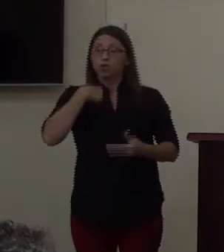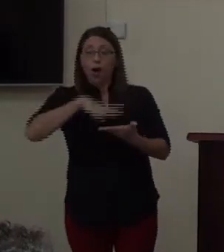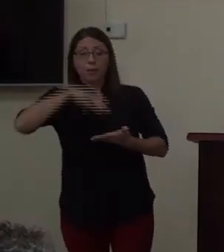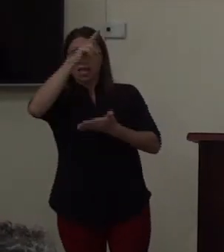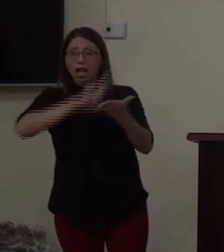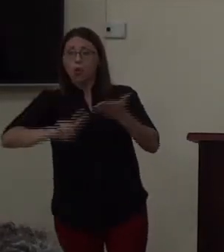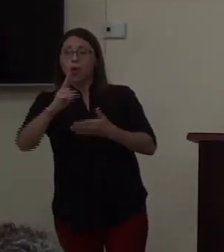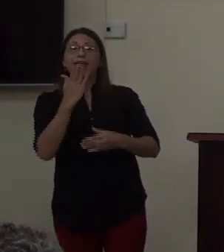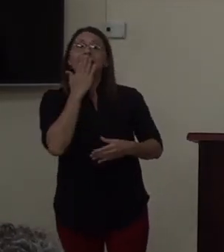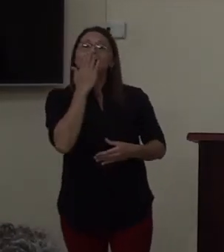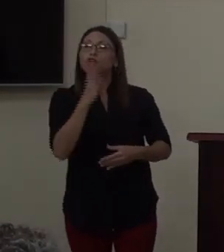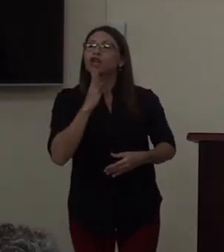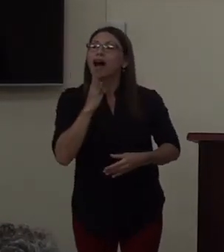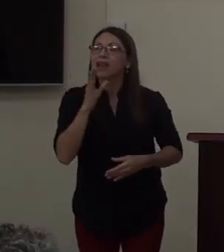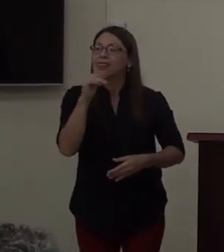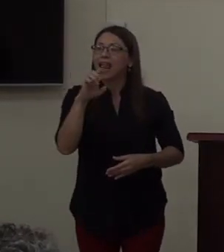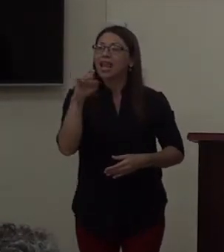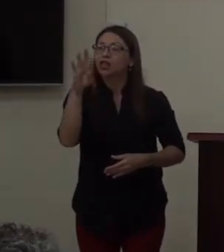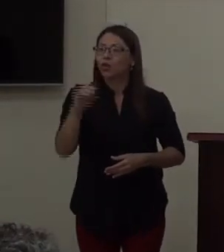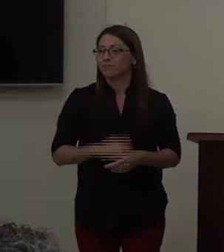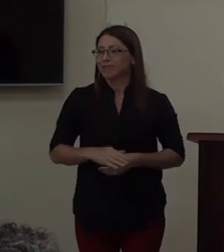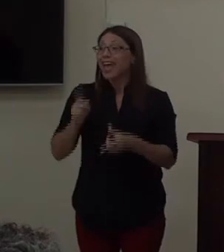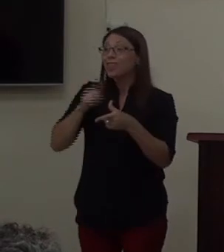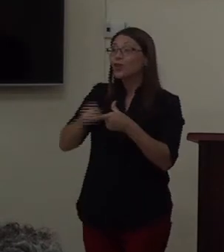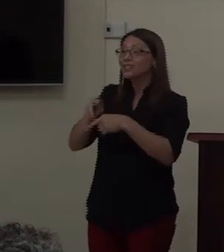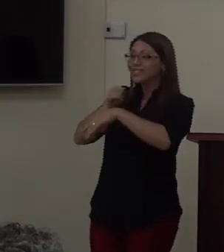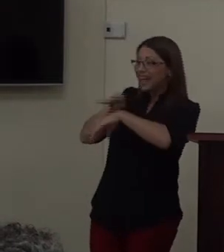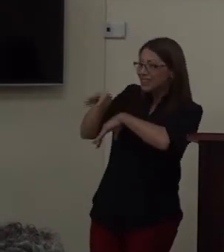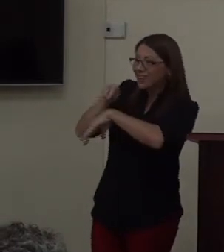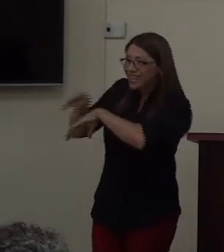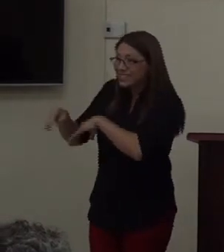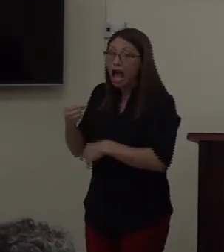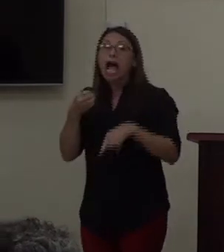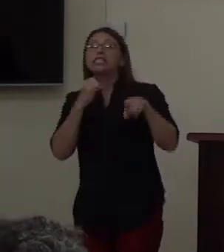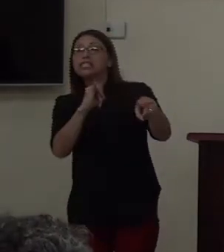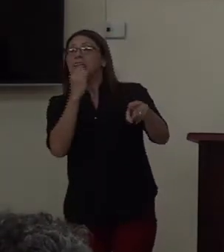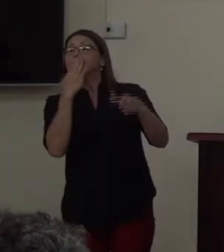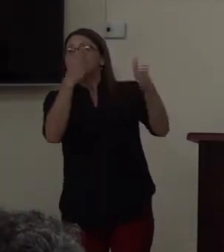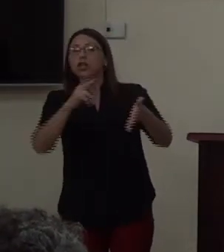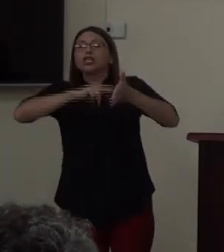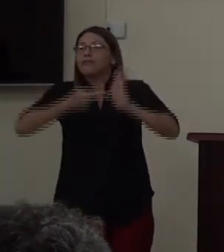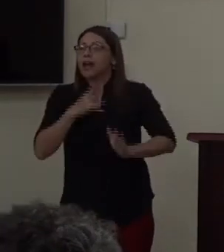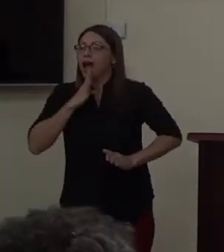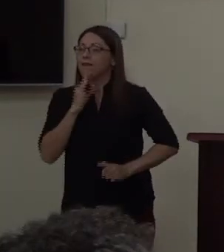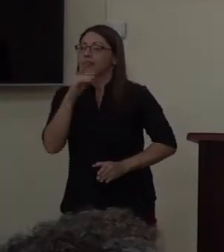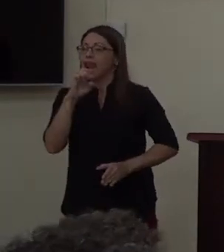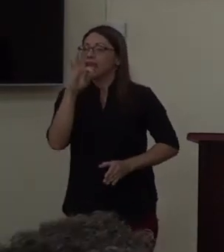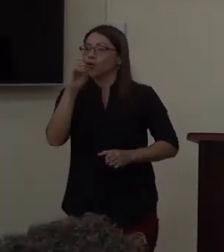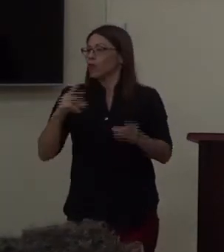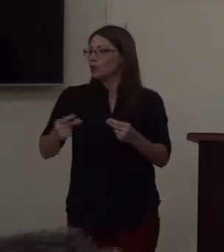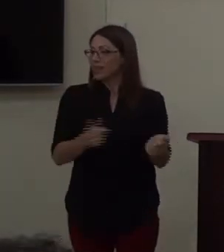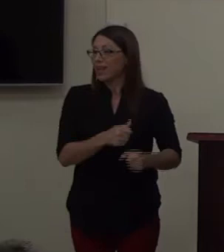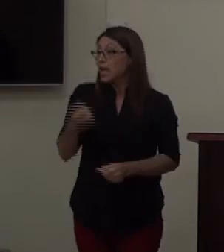los indios que hablan es un dialecto. La creencia de los indios, si es indio, habla en dialecto, ¿verdad? Si